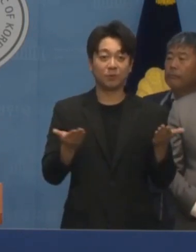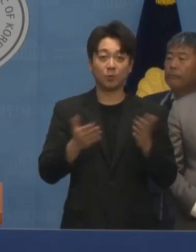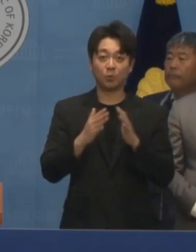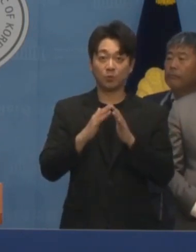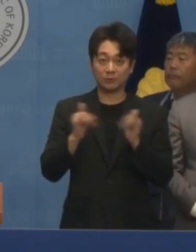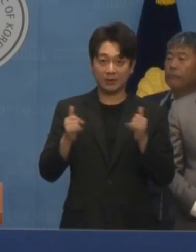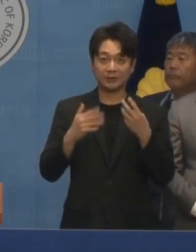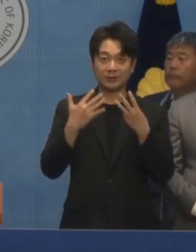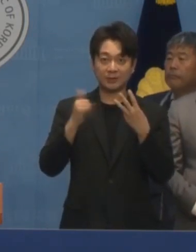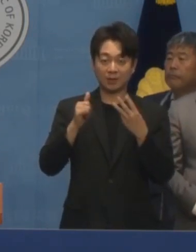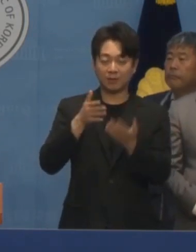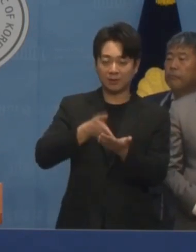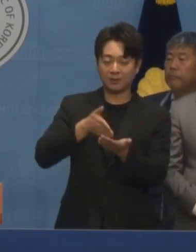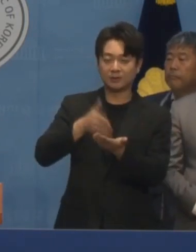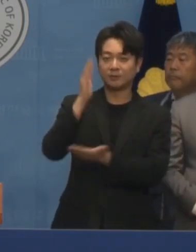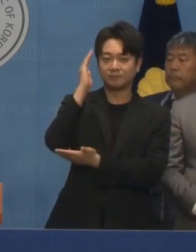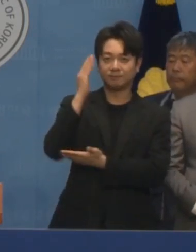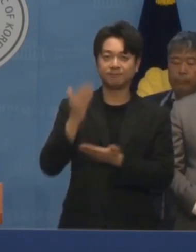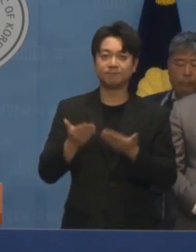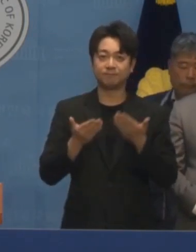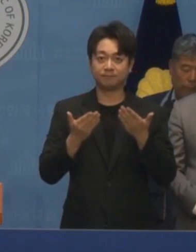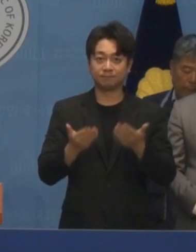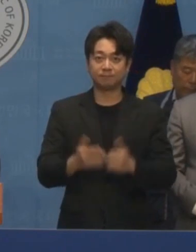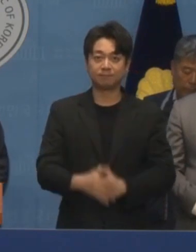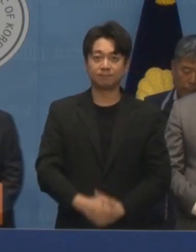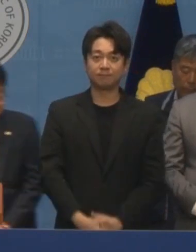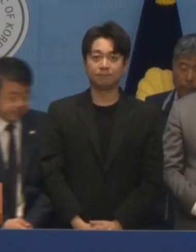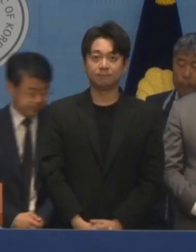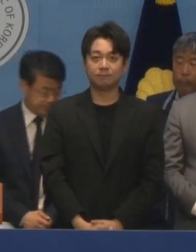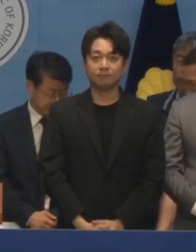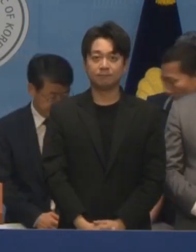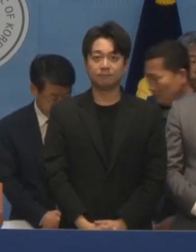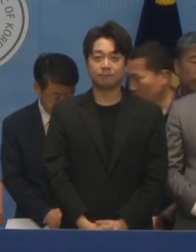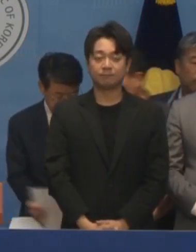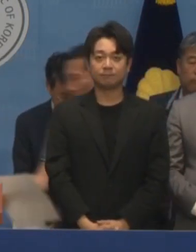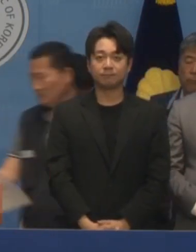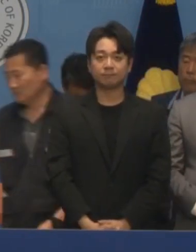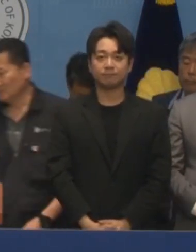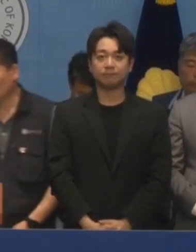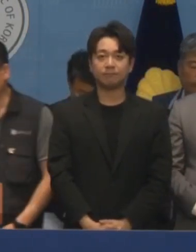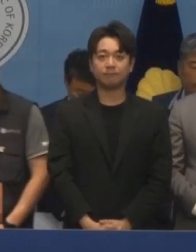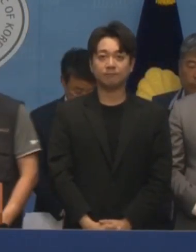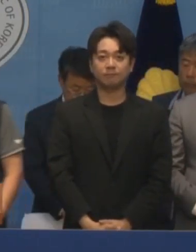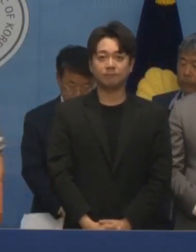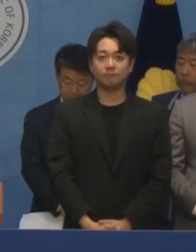기자회견문 낭독이 있겠습니다. 이어서 바로 기자회견을 마치도록 하겠습니다.